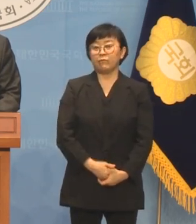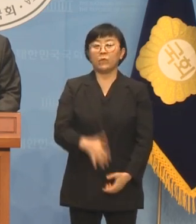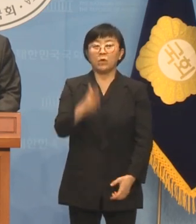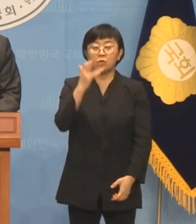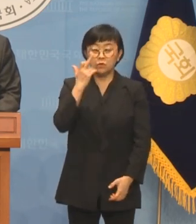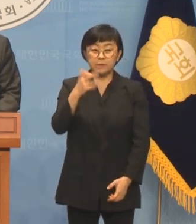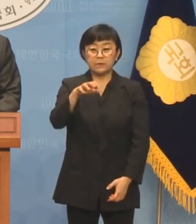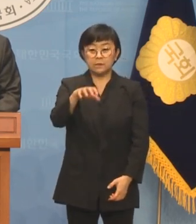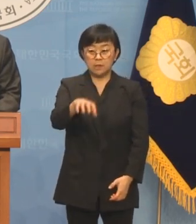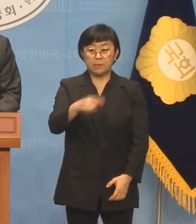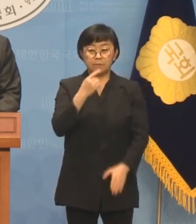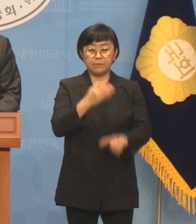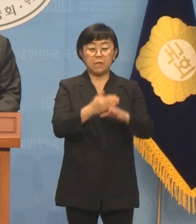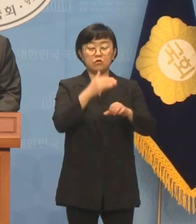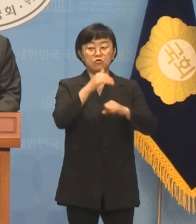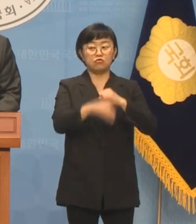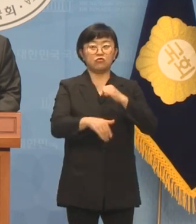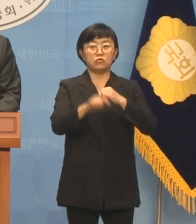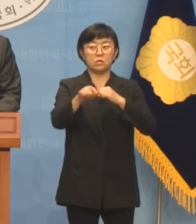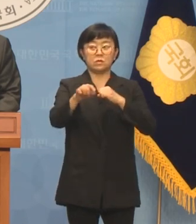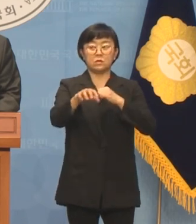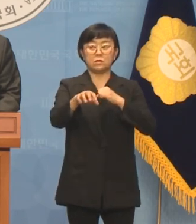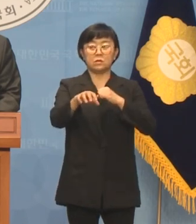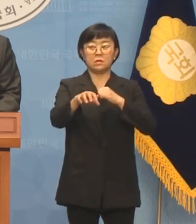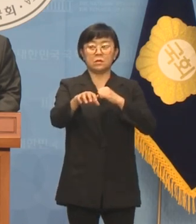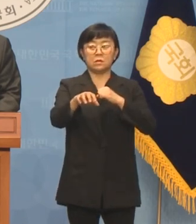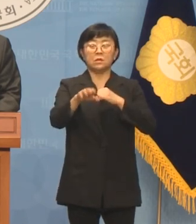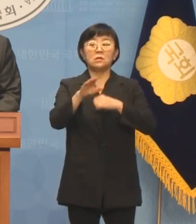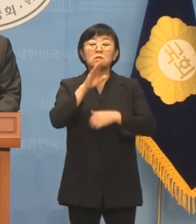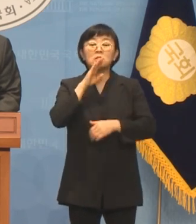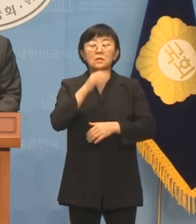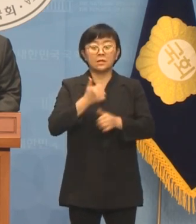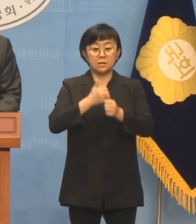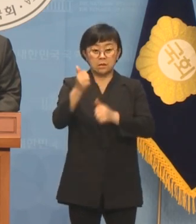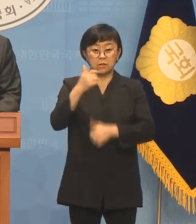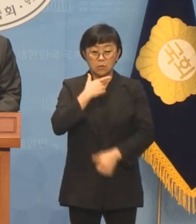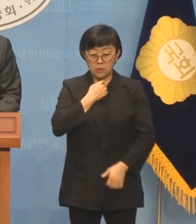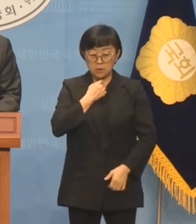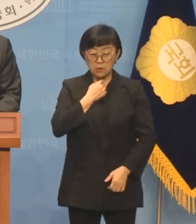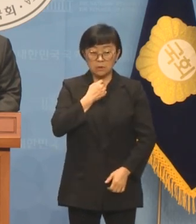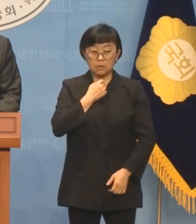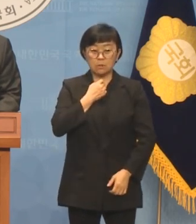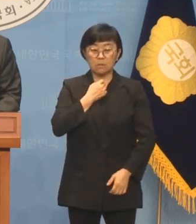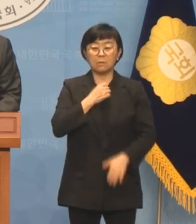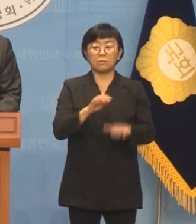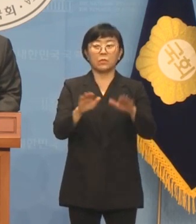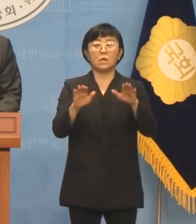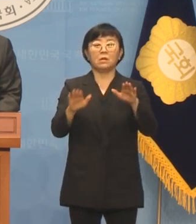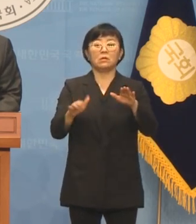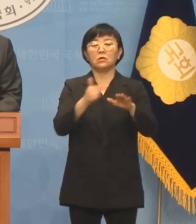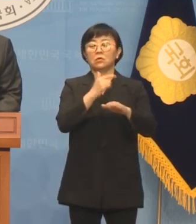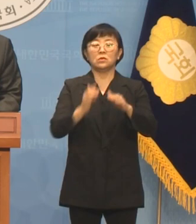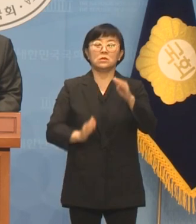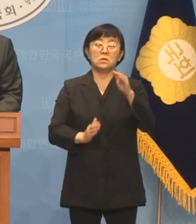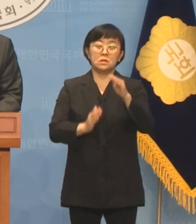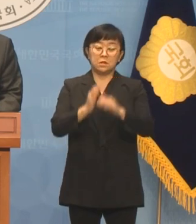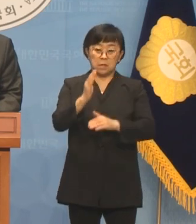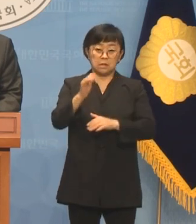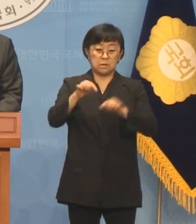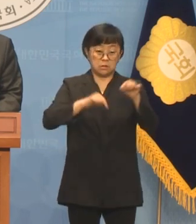울산 발전과 민주진영의 성공을 진정으로 원한다면 이러한 무리한 정치적